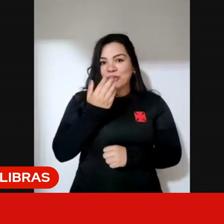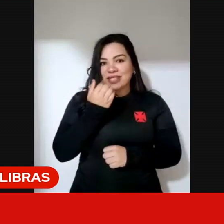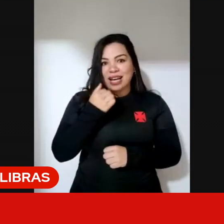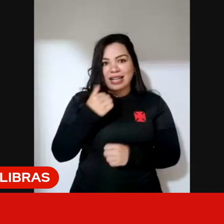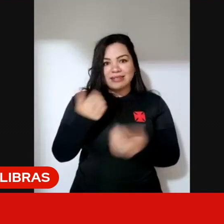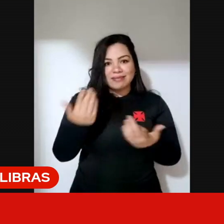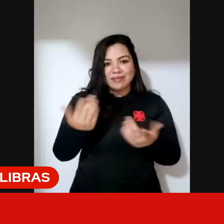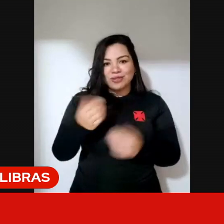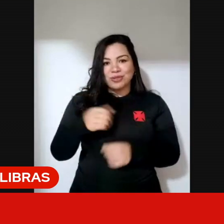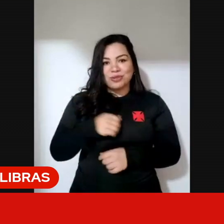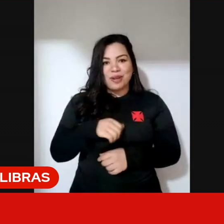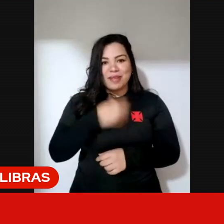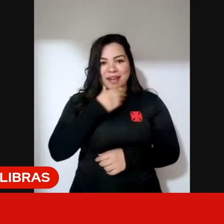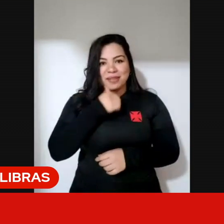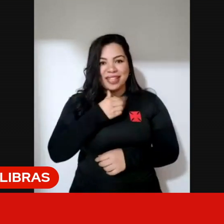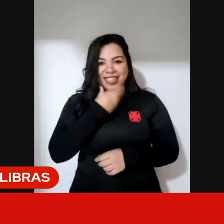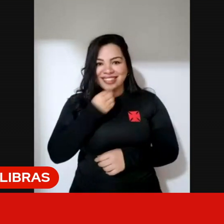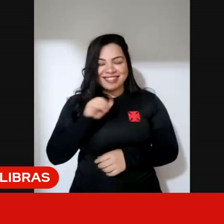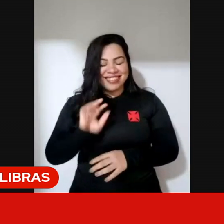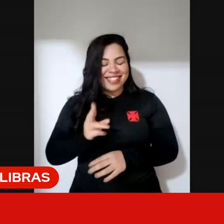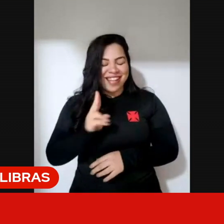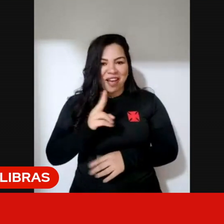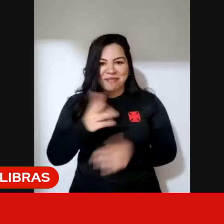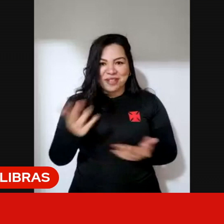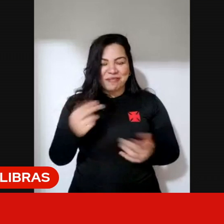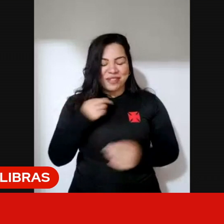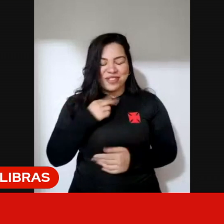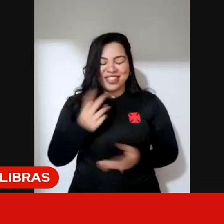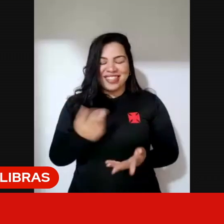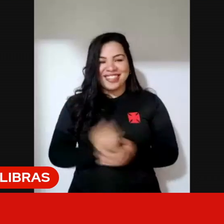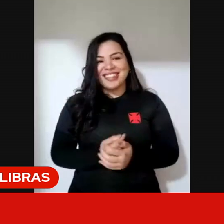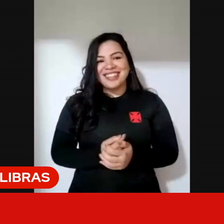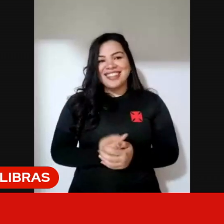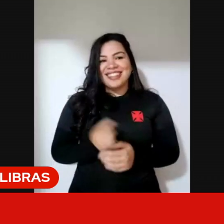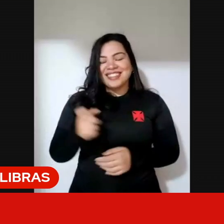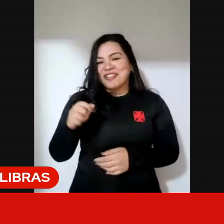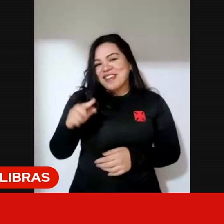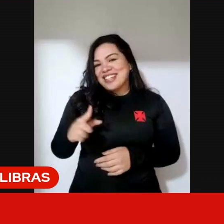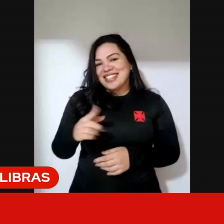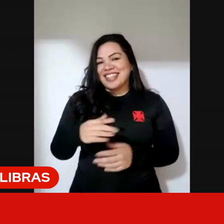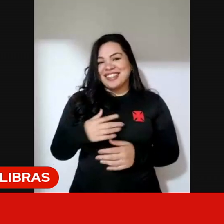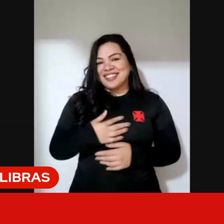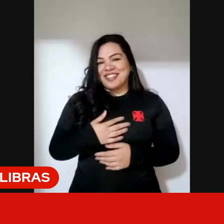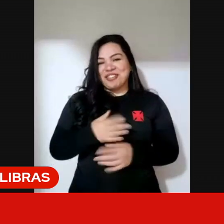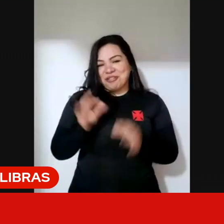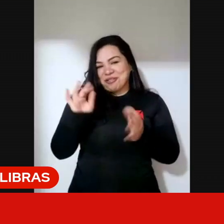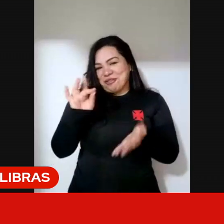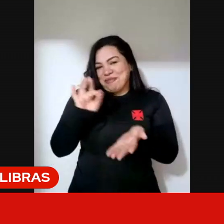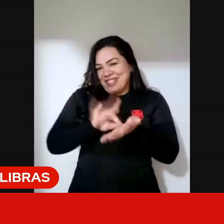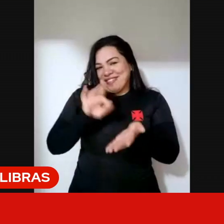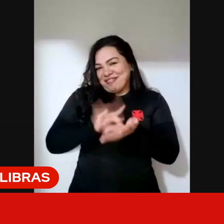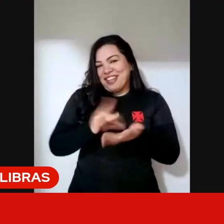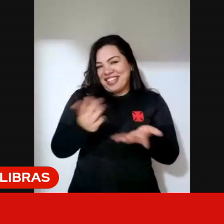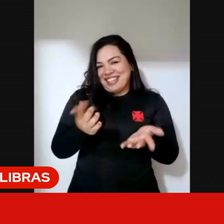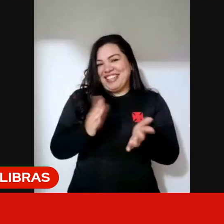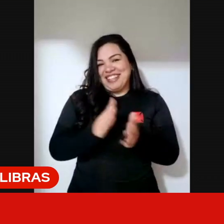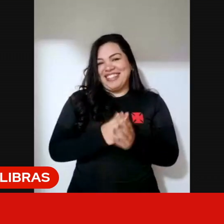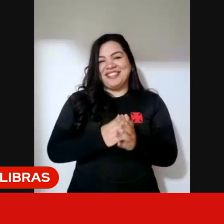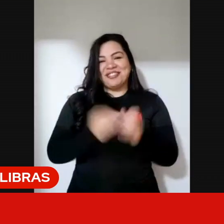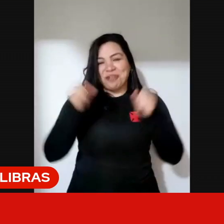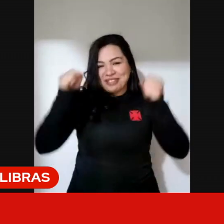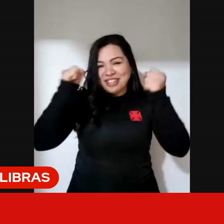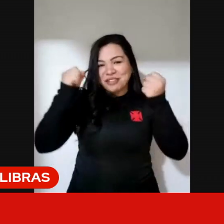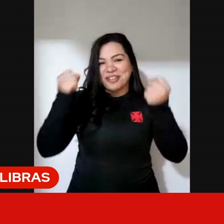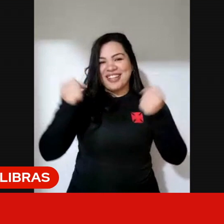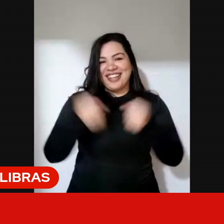para almoçar, junto com a minha mãe, sempre que podia. Então é assim, eu acho que eu sou uma